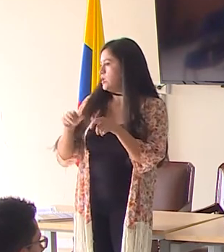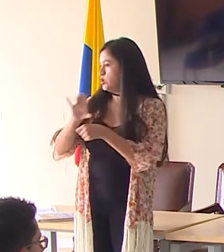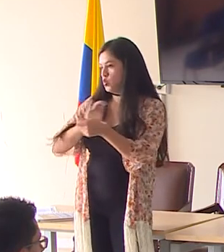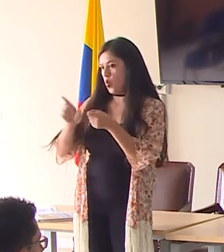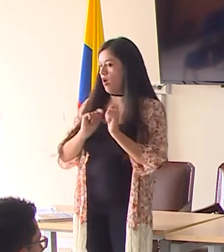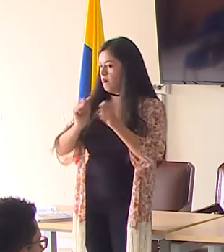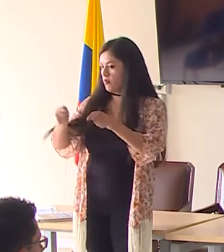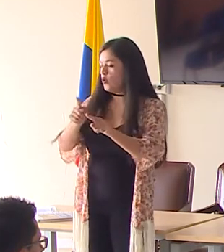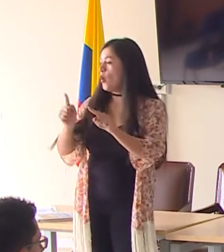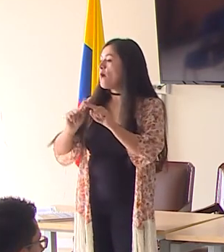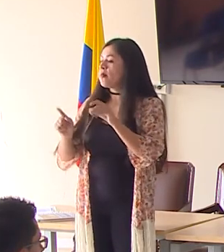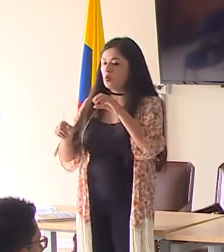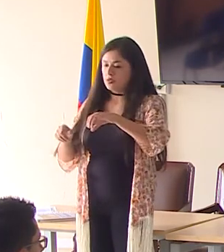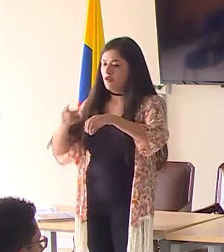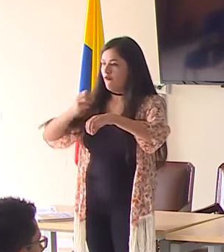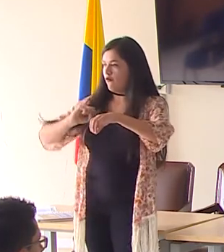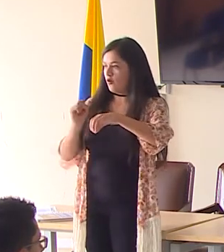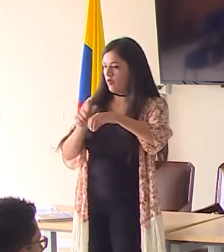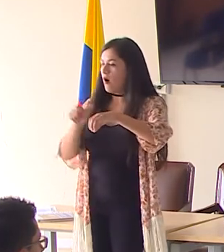boza